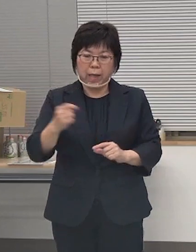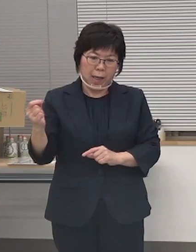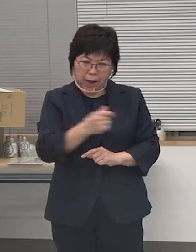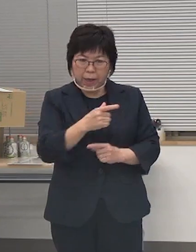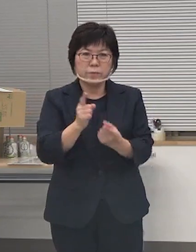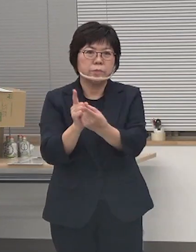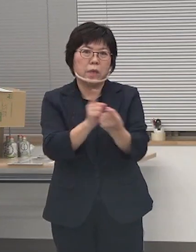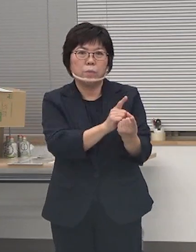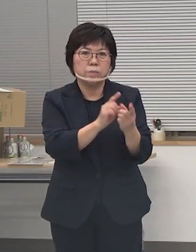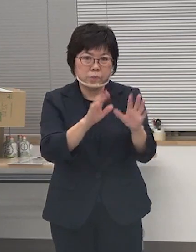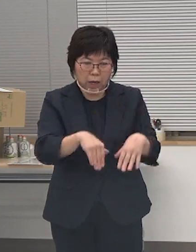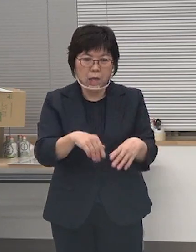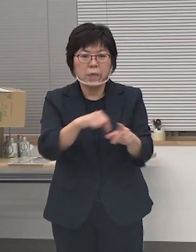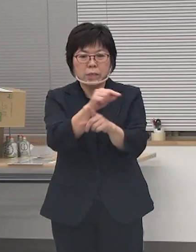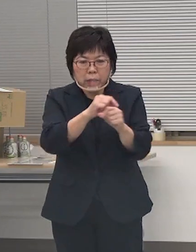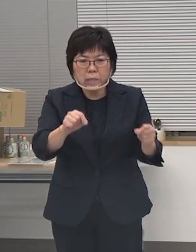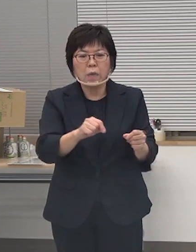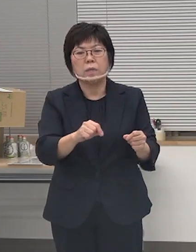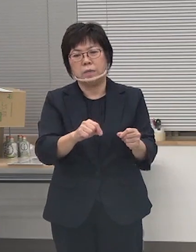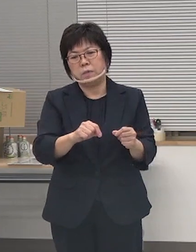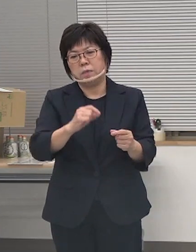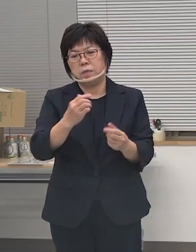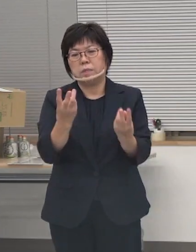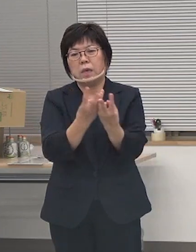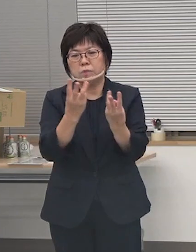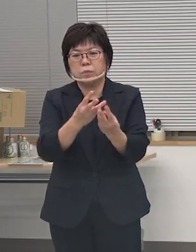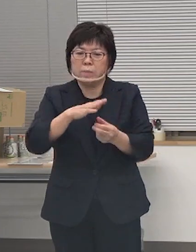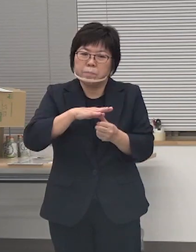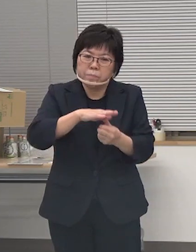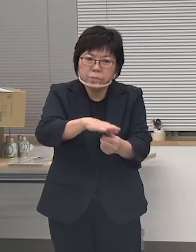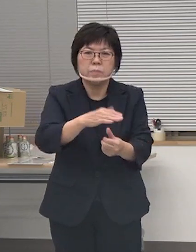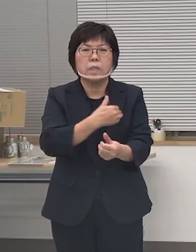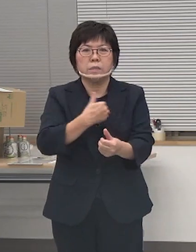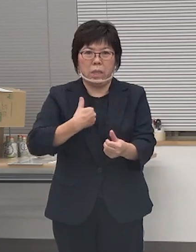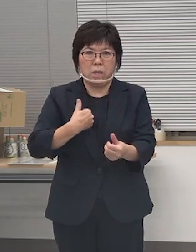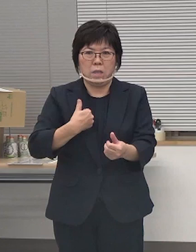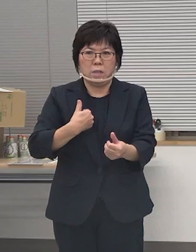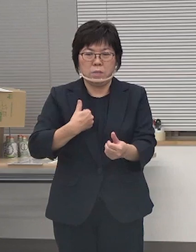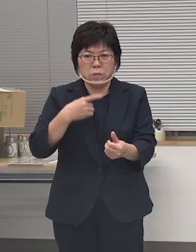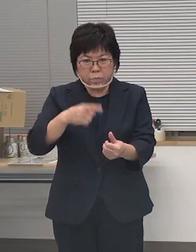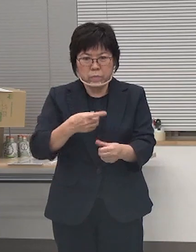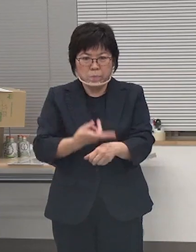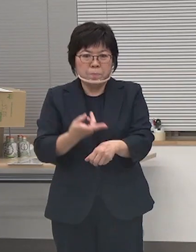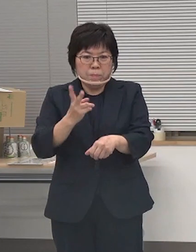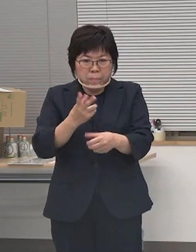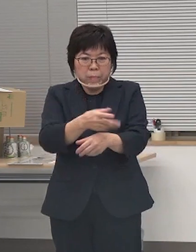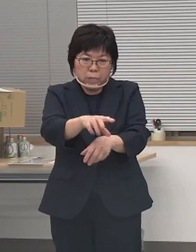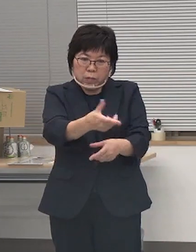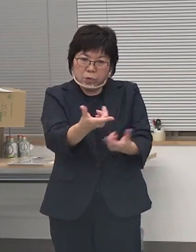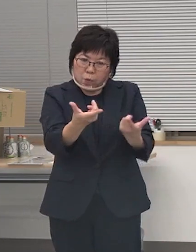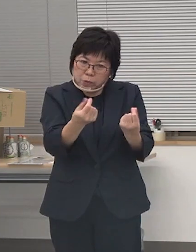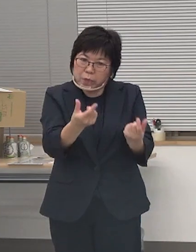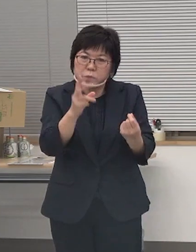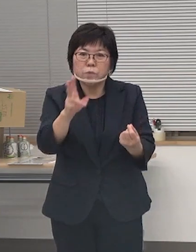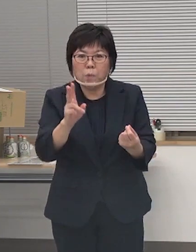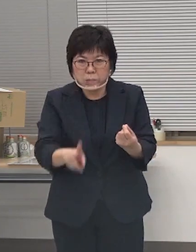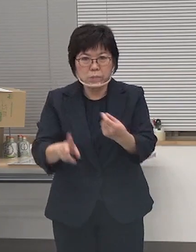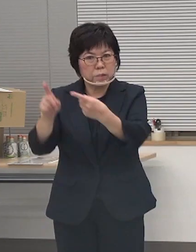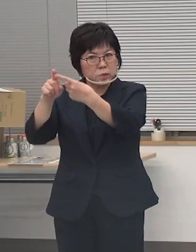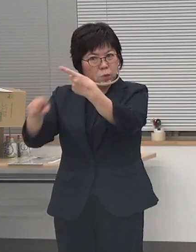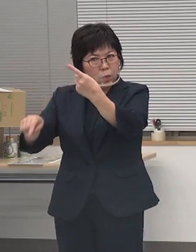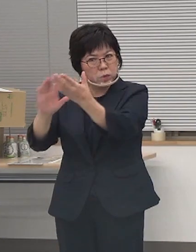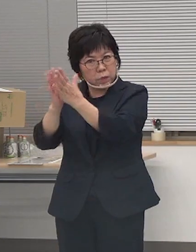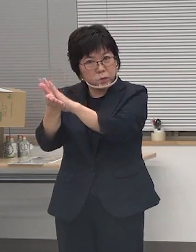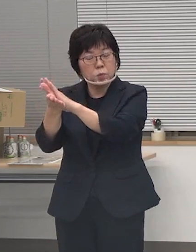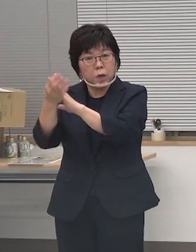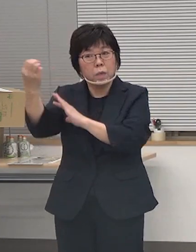ですね、我々ありますので、そういったことをしっかりと生かして、今後も厚生労働省が提示した数字にかかわ